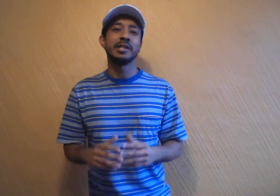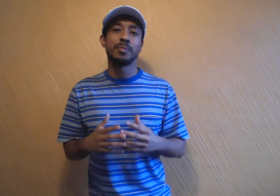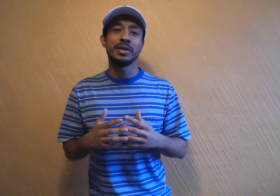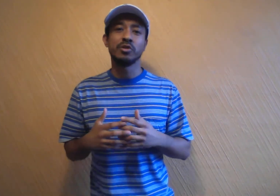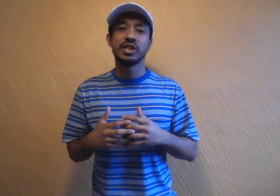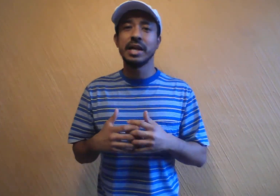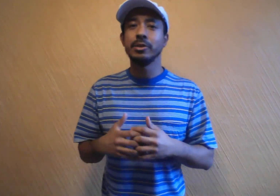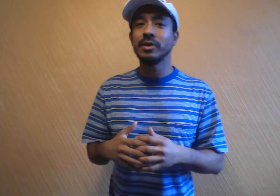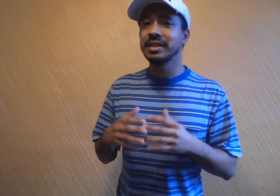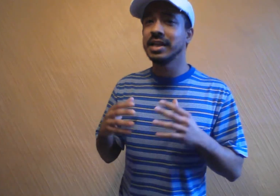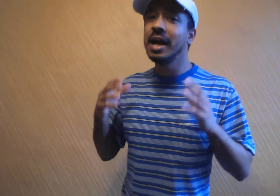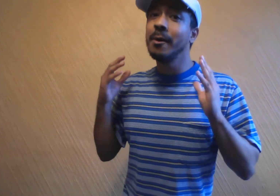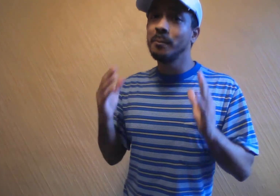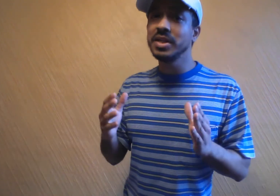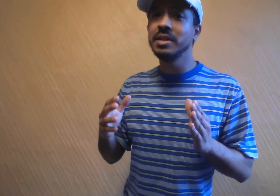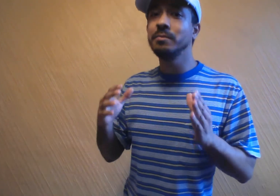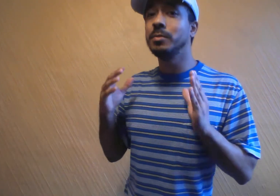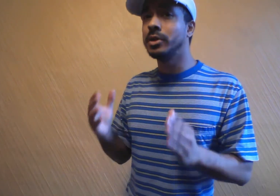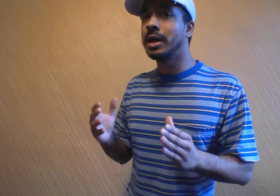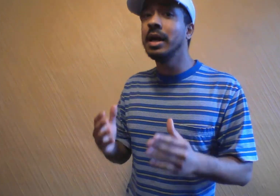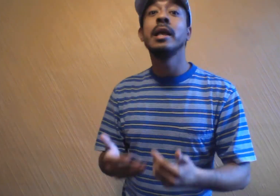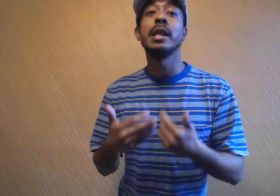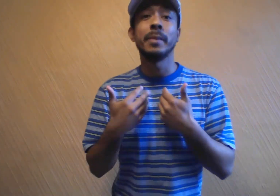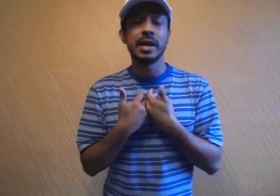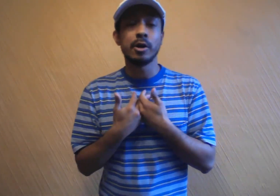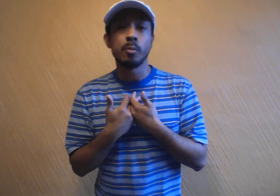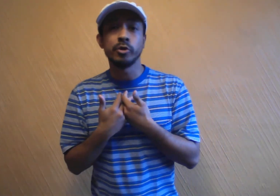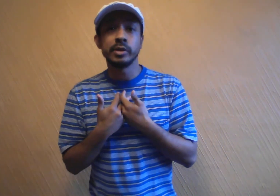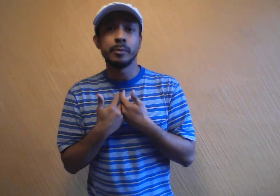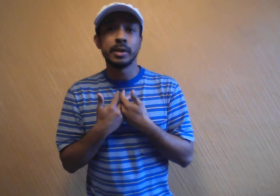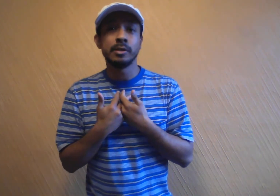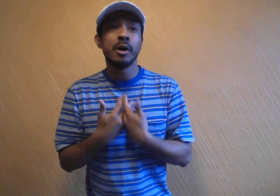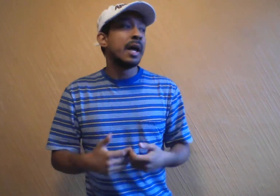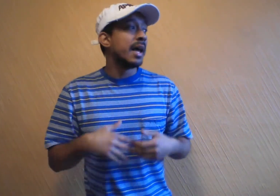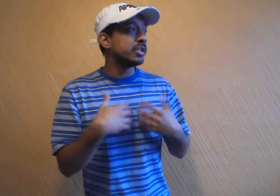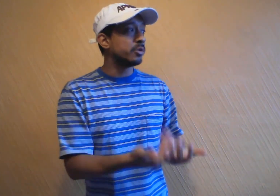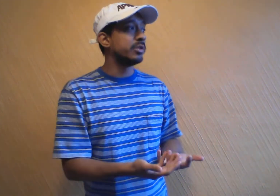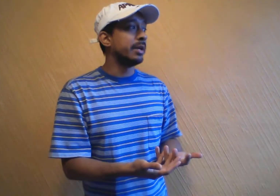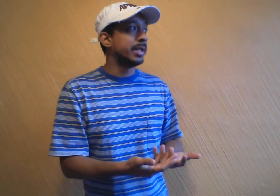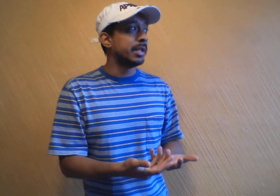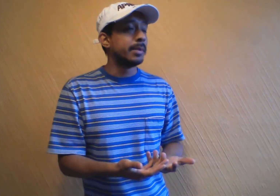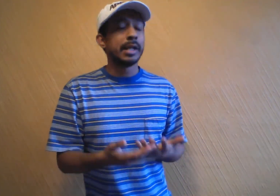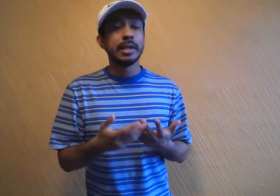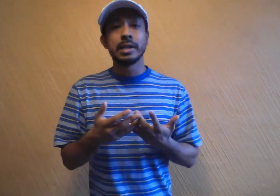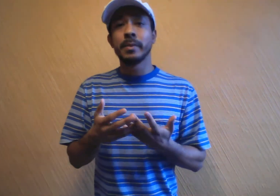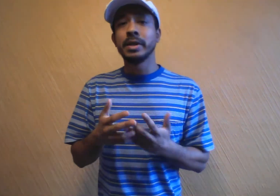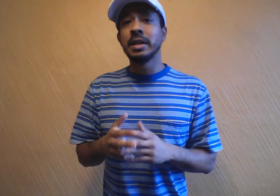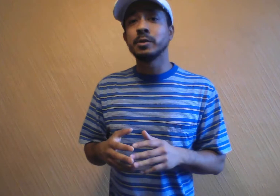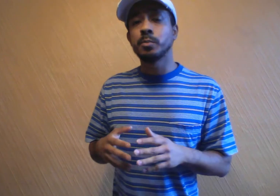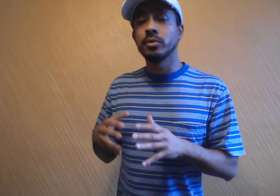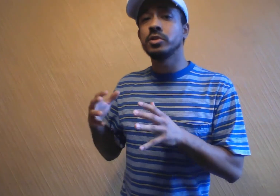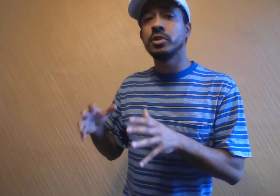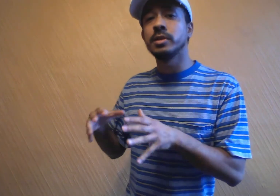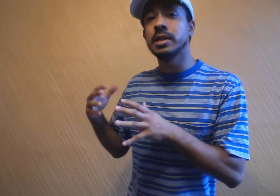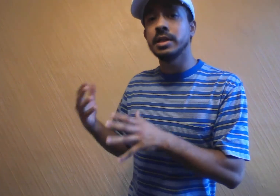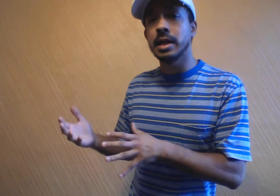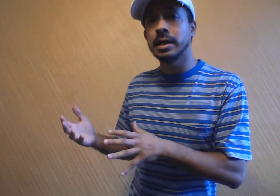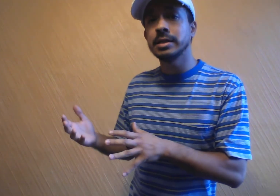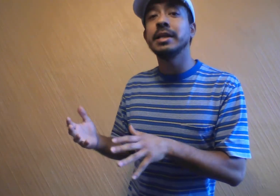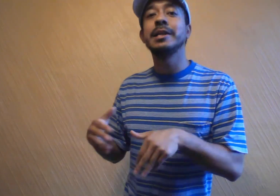y español signado, que es Pidgin Bimodal, la manera en como yo interpreto. Eso posteriormente vendrá en el tema de las producciones señadas y